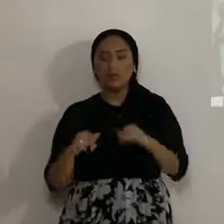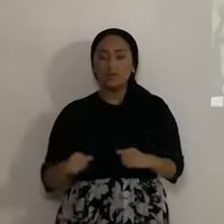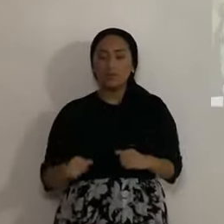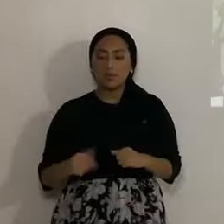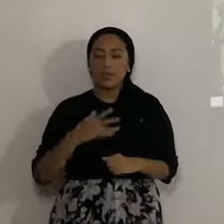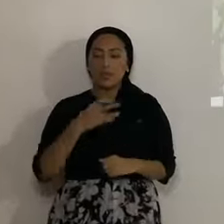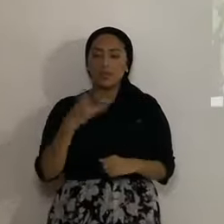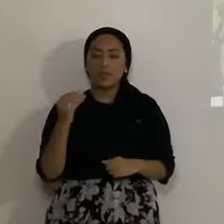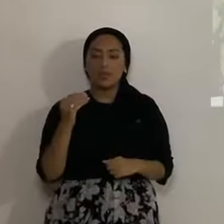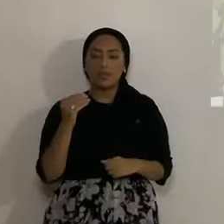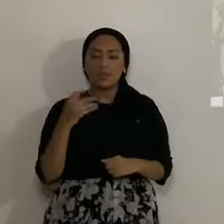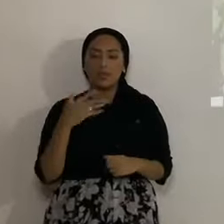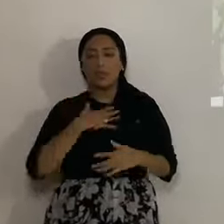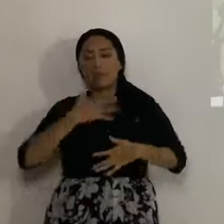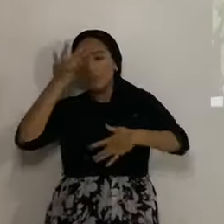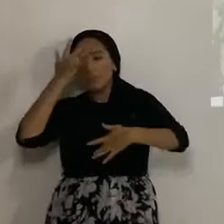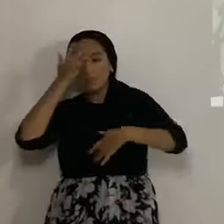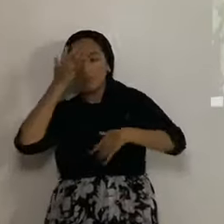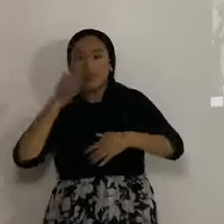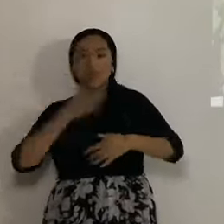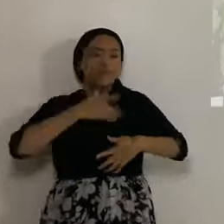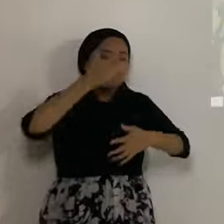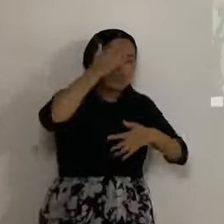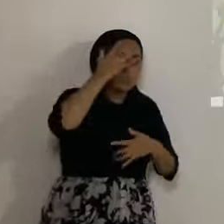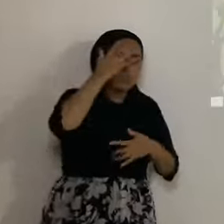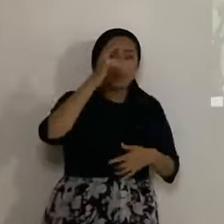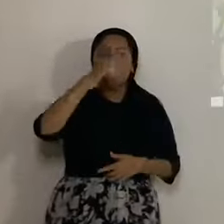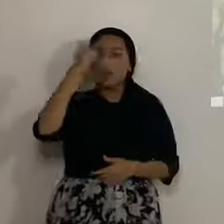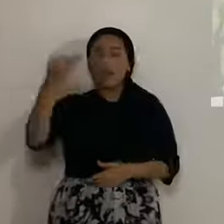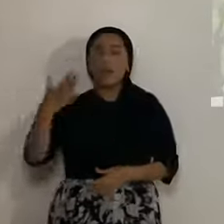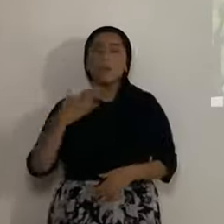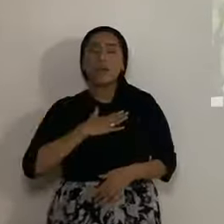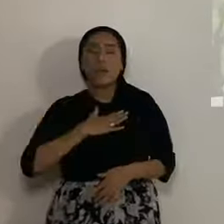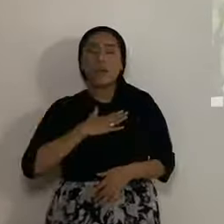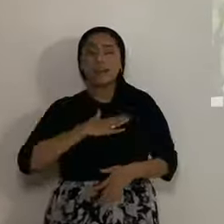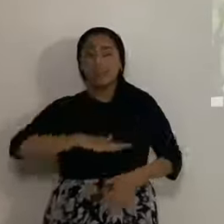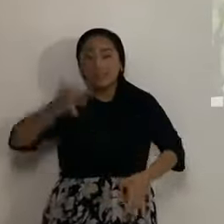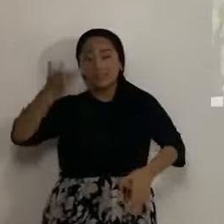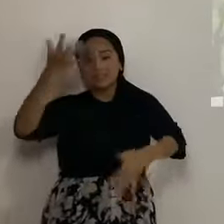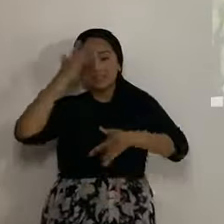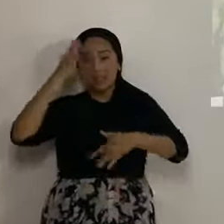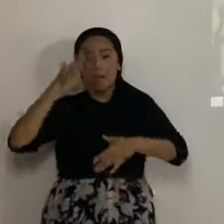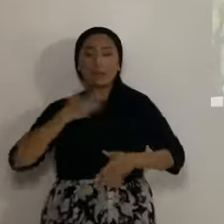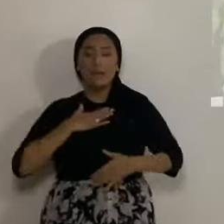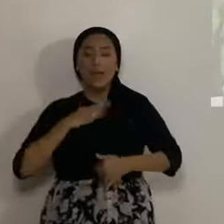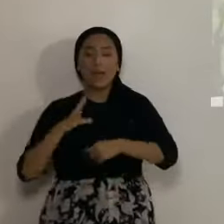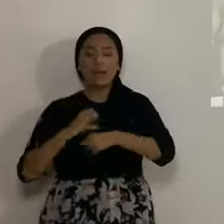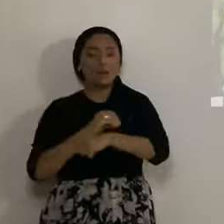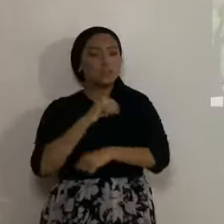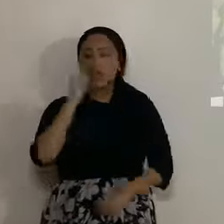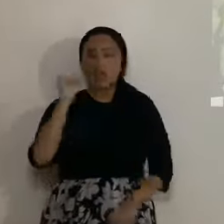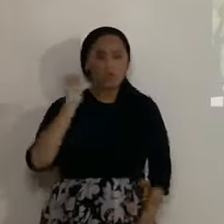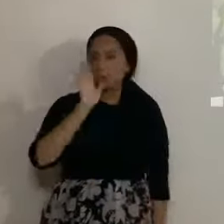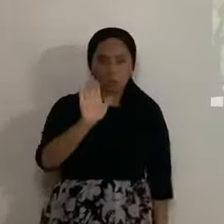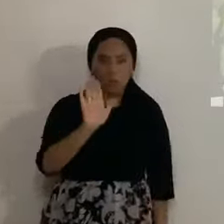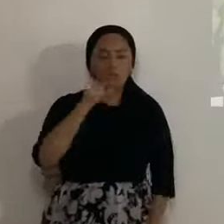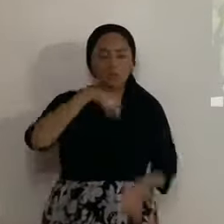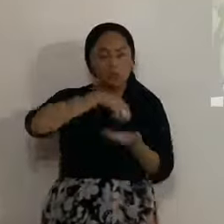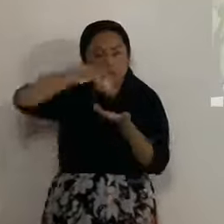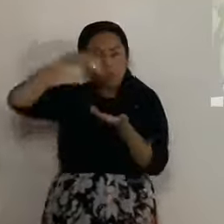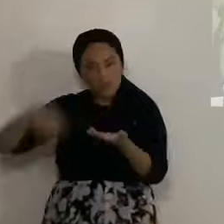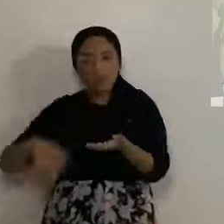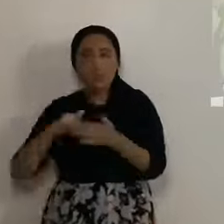y estoy enfermo de esto y estoy enfermo de esto, es que mi diabetes, es que mi cáncer, no, no es tu diabetes ni tu cáncer, tú renuncia